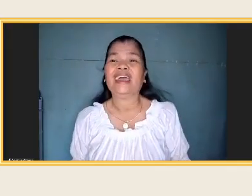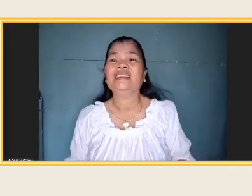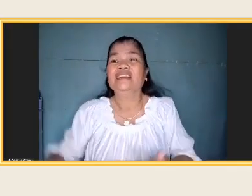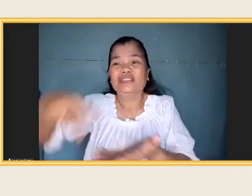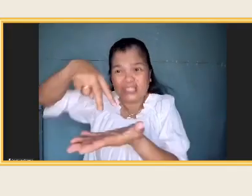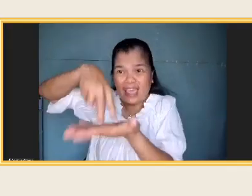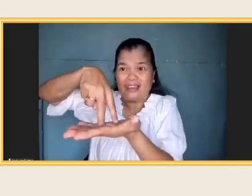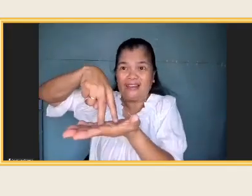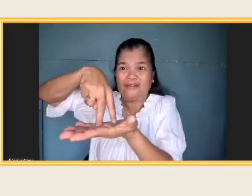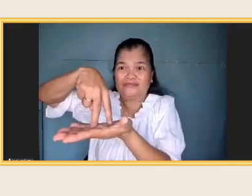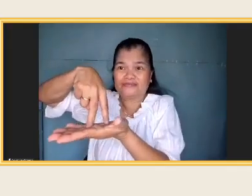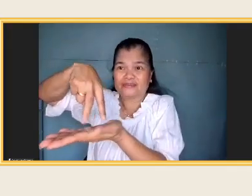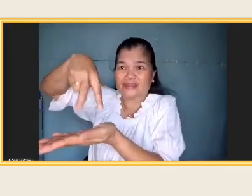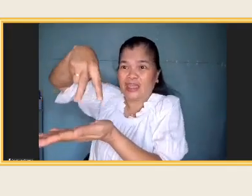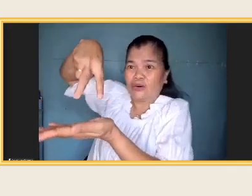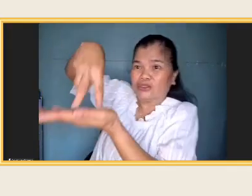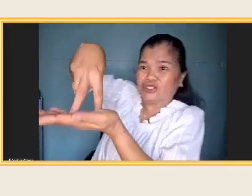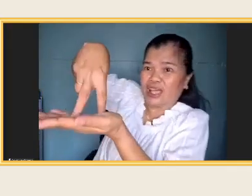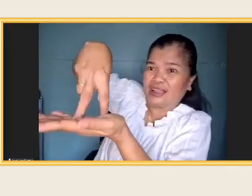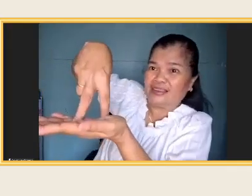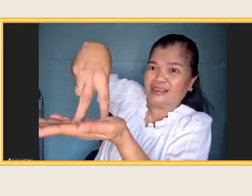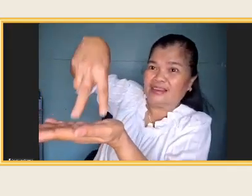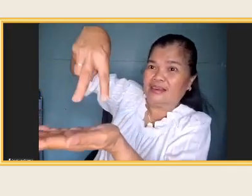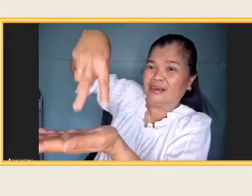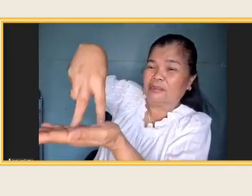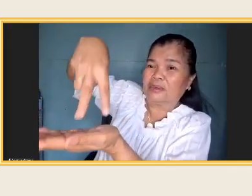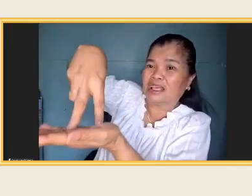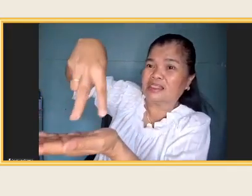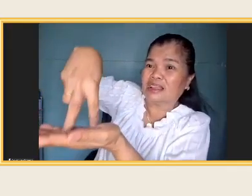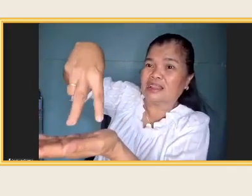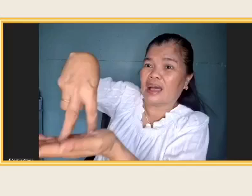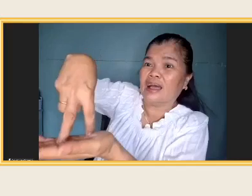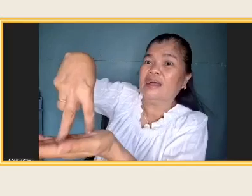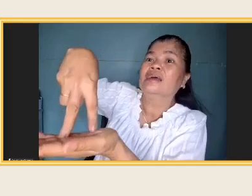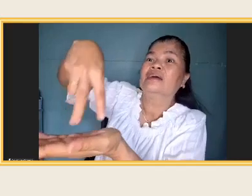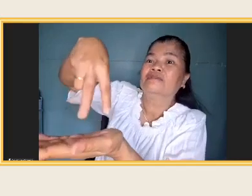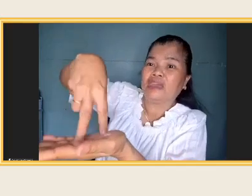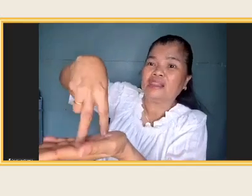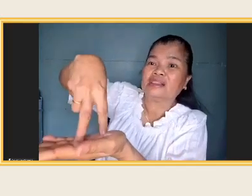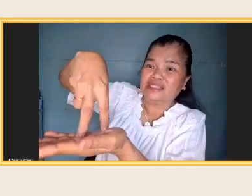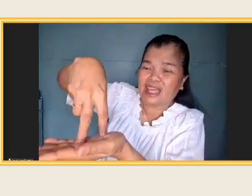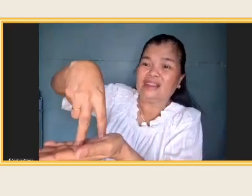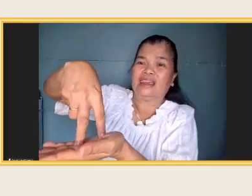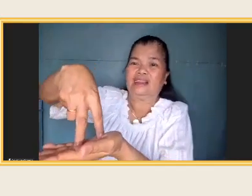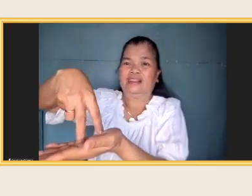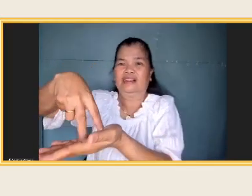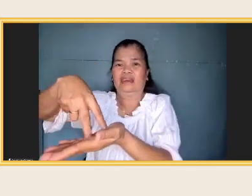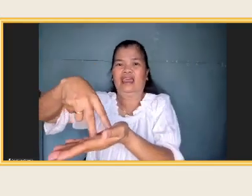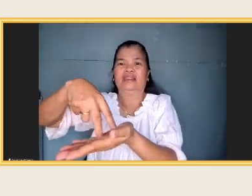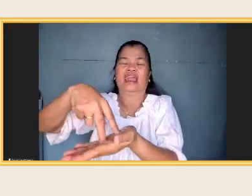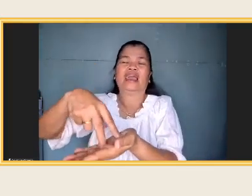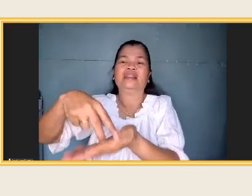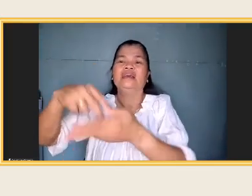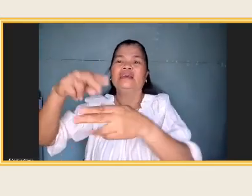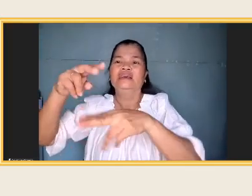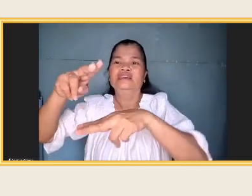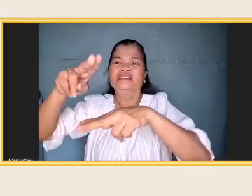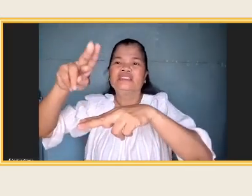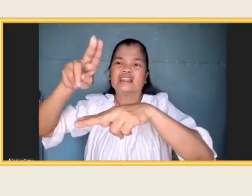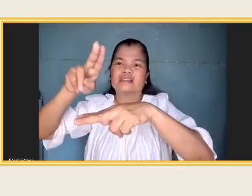Okay. Then, stand. Tayo, stand. Representing the feet standing. And